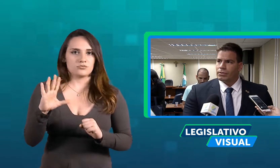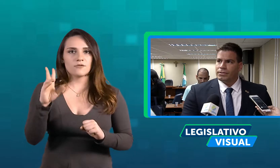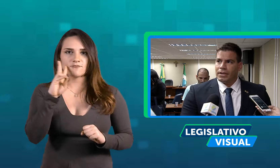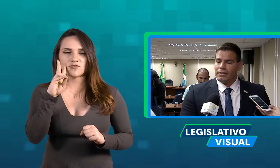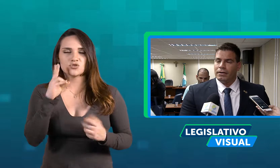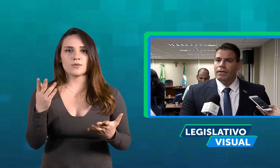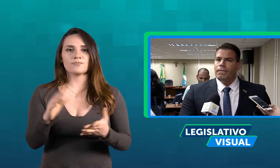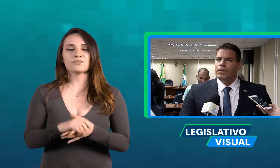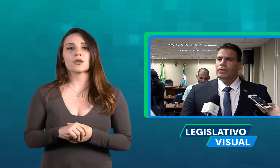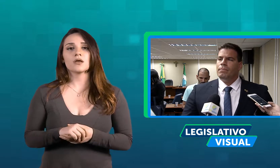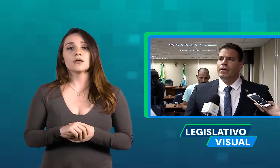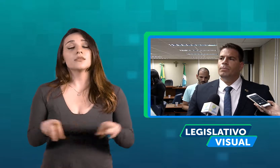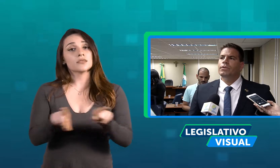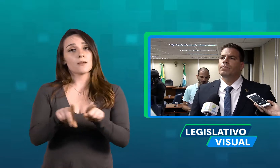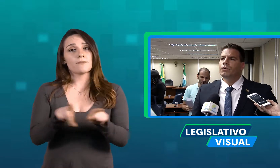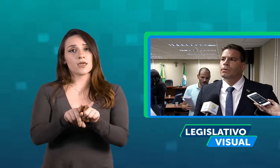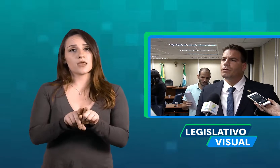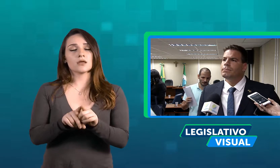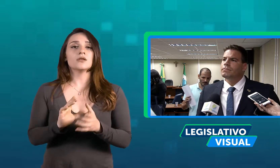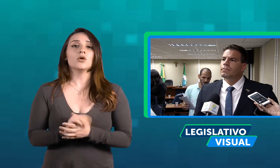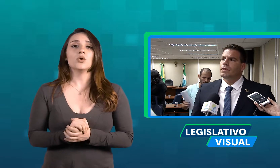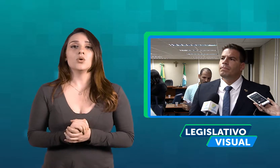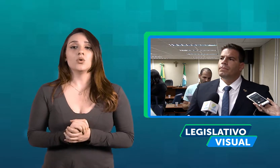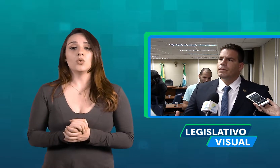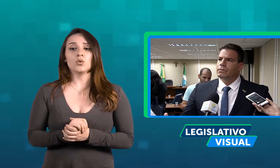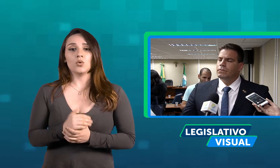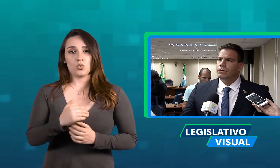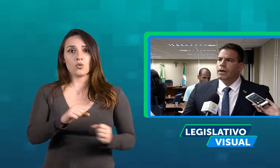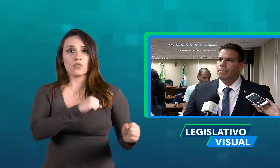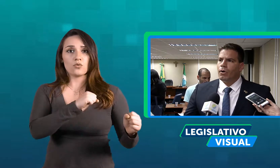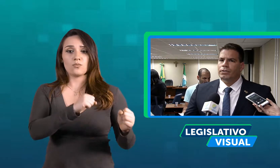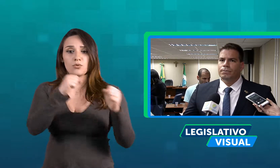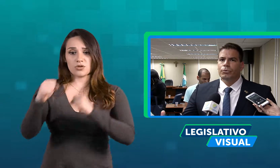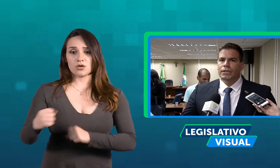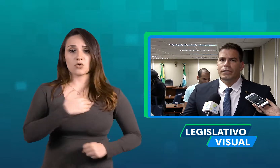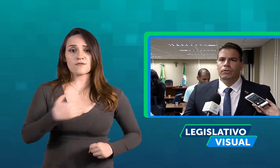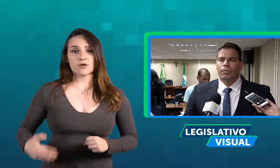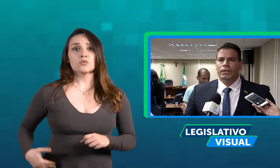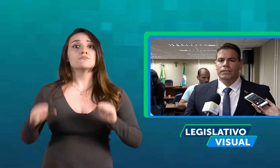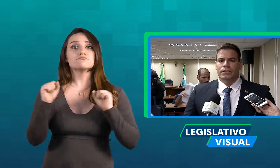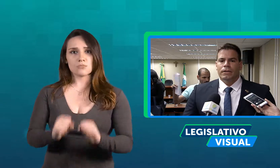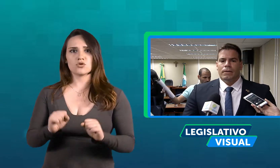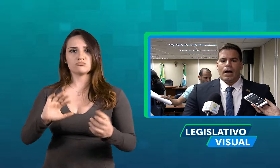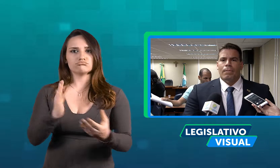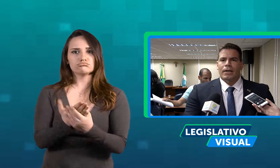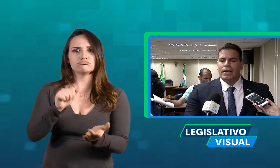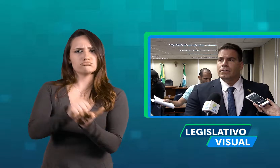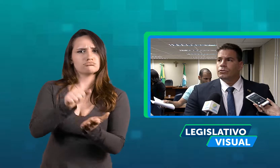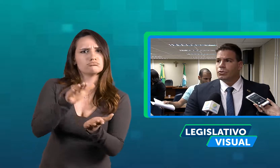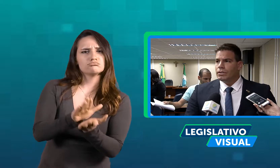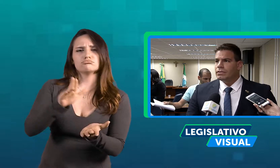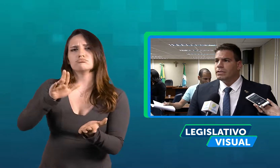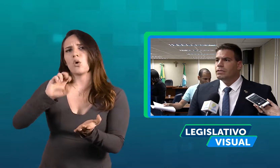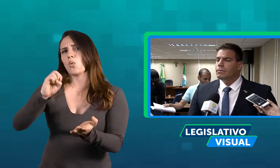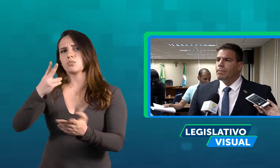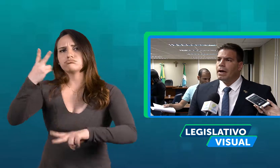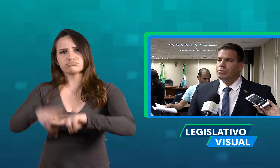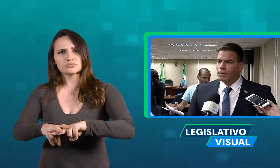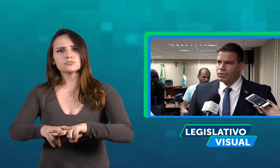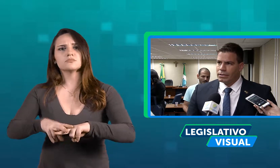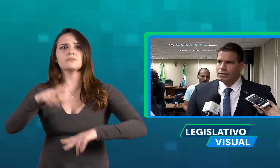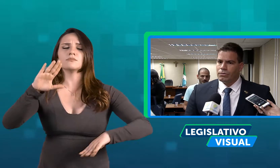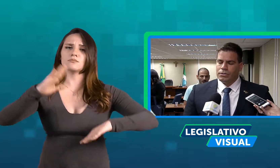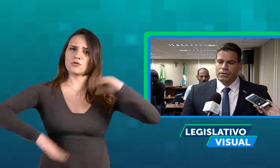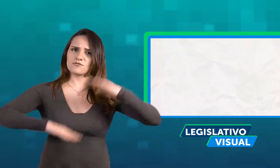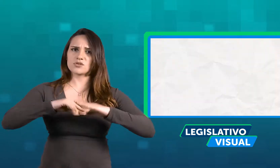de uma violência obstétrica e também do poder público, que pode punir ou pode aplicar sanções aí para